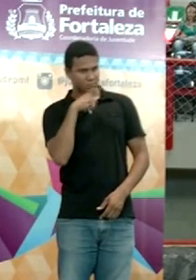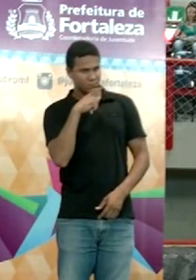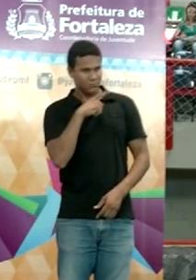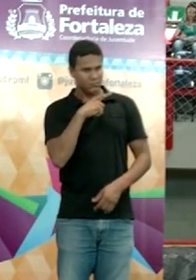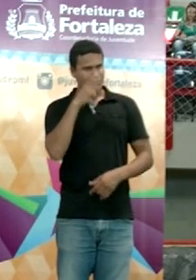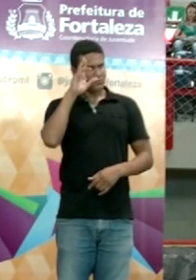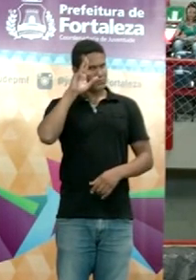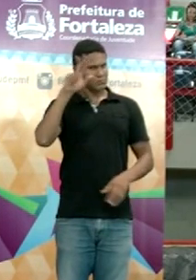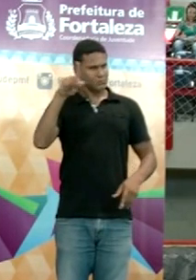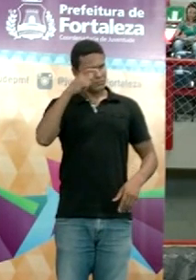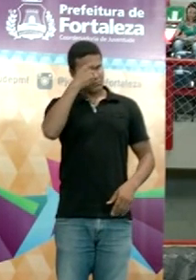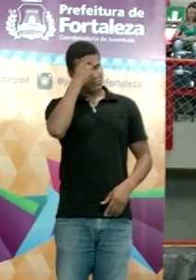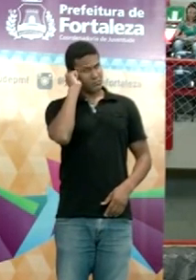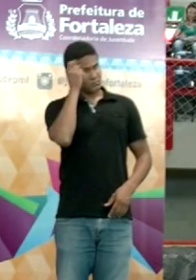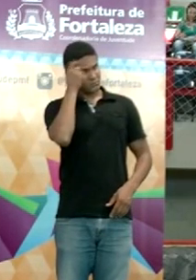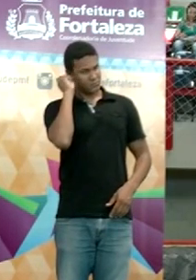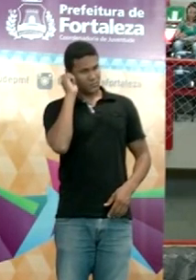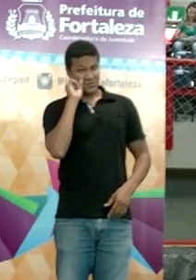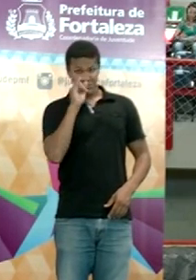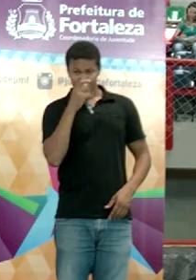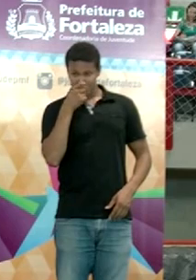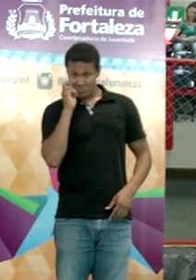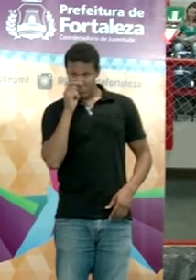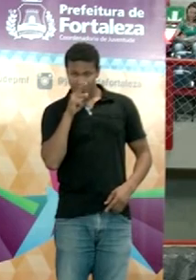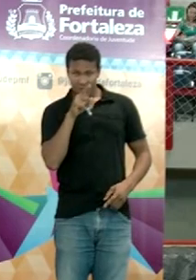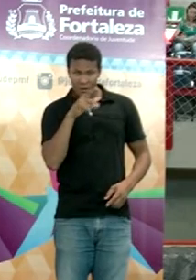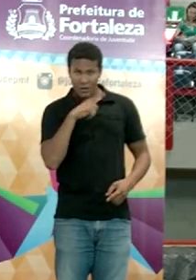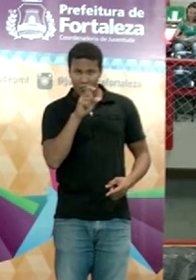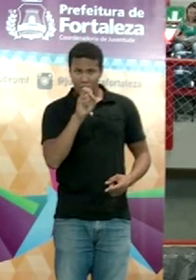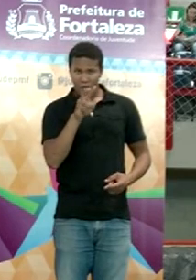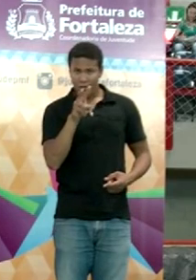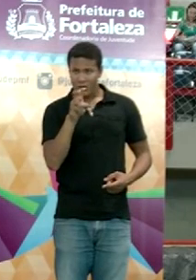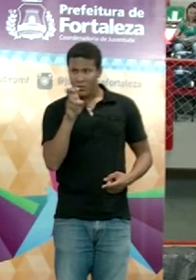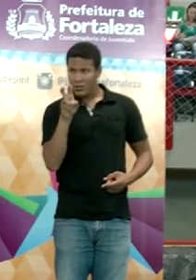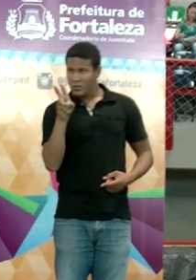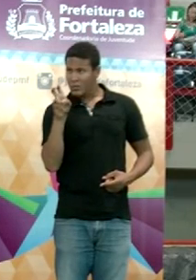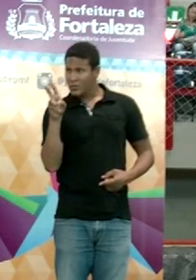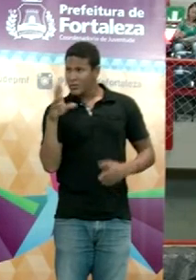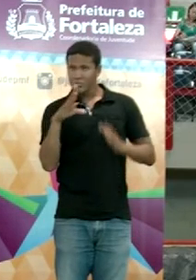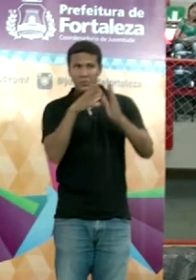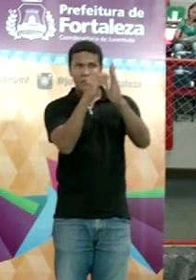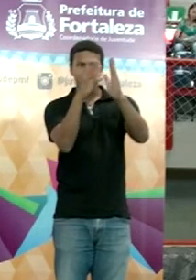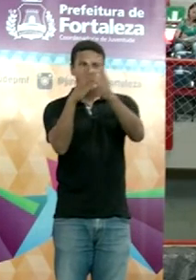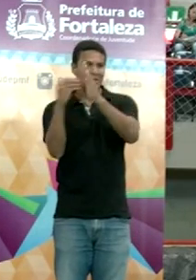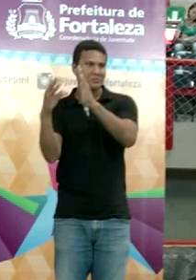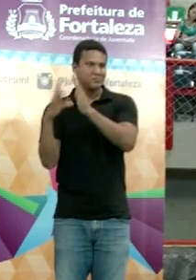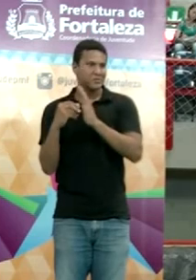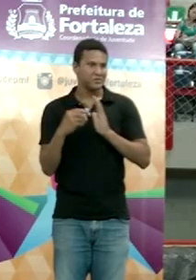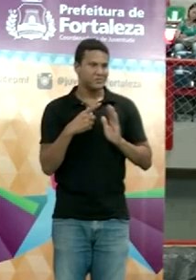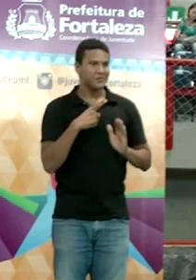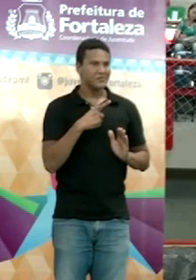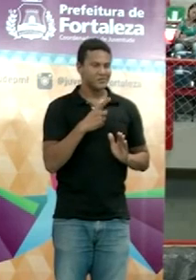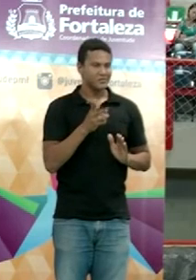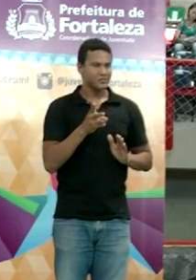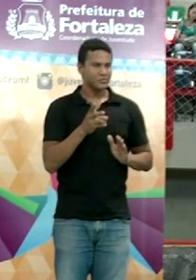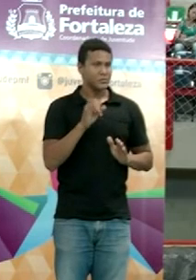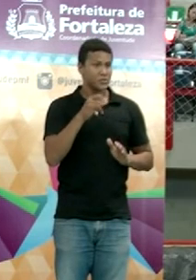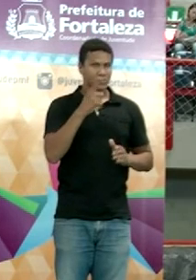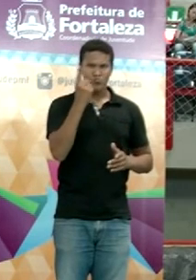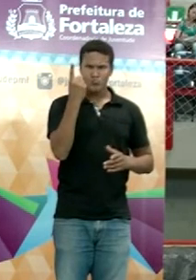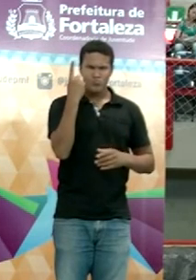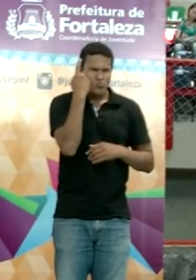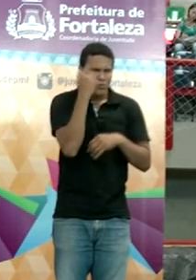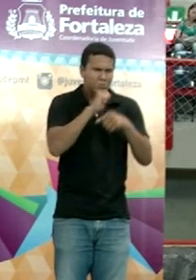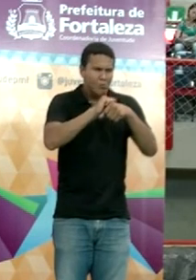olhar que não é só ele. Aparecem uns 2 ou 3 que seguem o mesmo estilo. Quando um raspa a